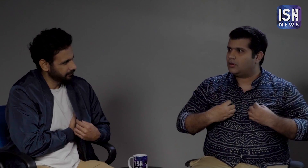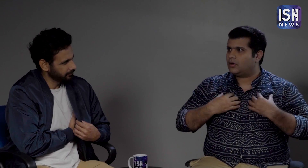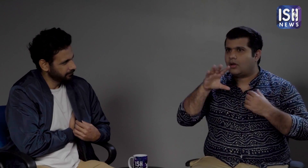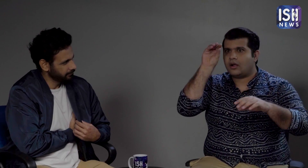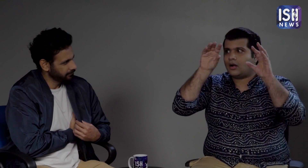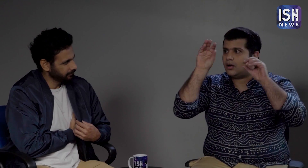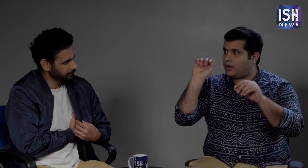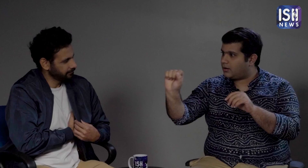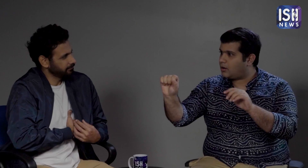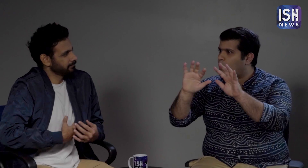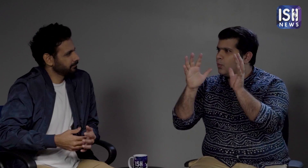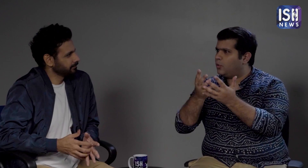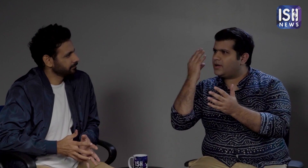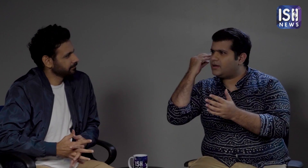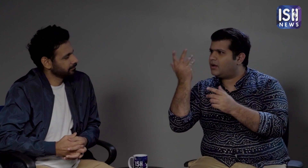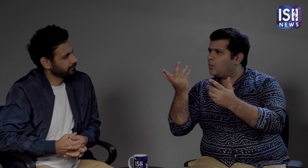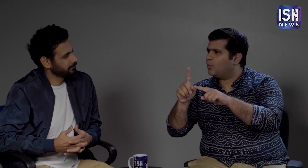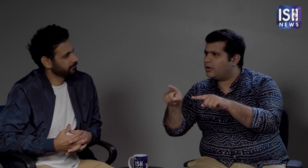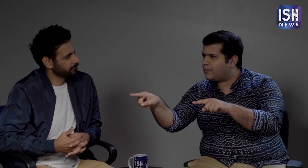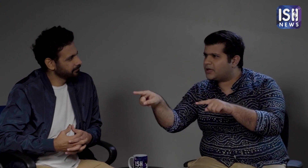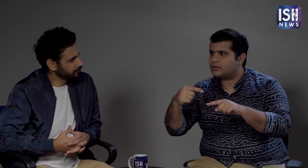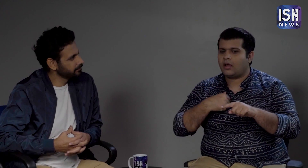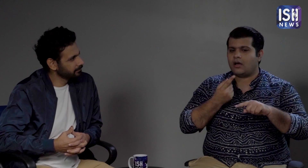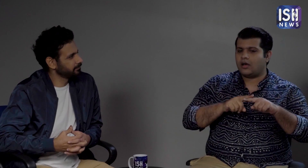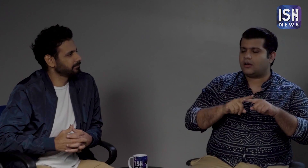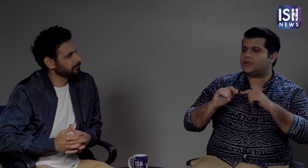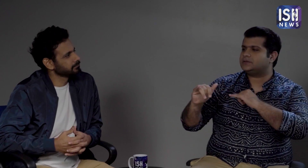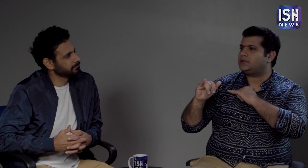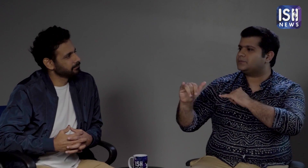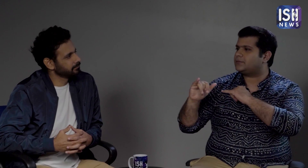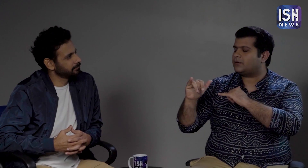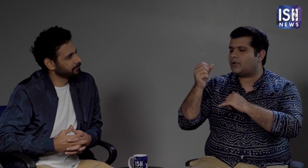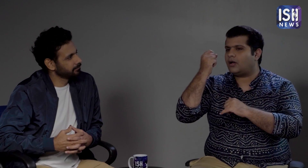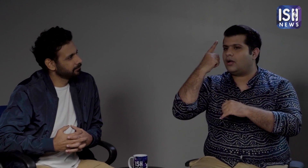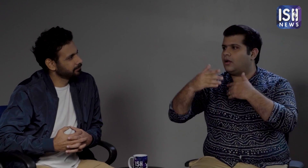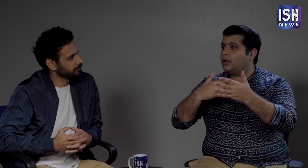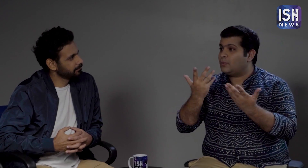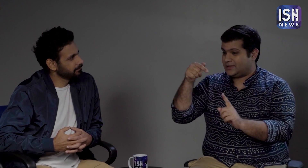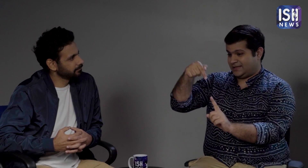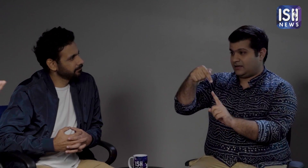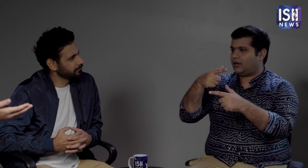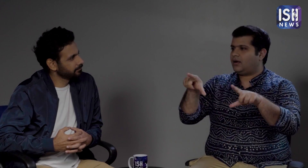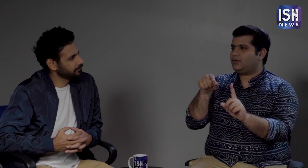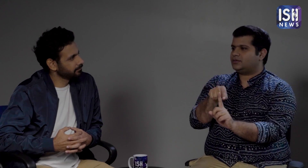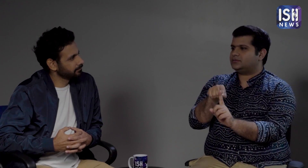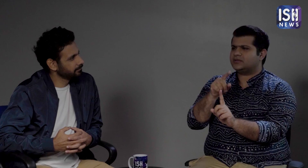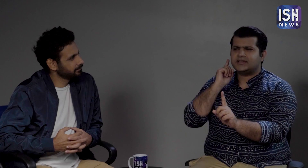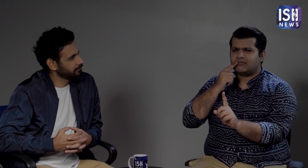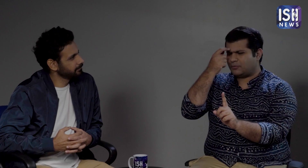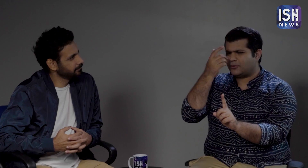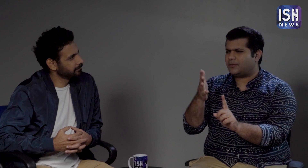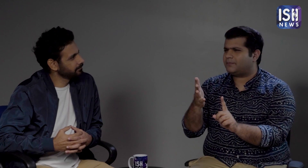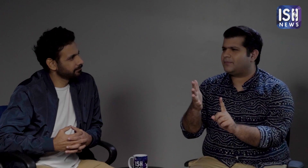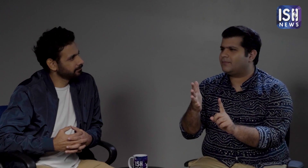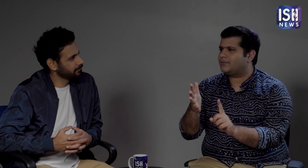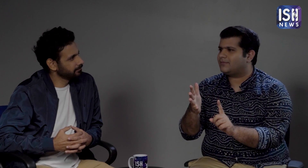है. इंडियन डेफ कम्युनिटी को इतनी सारी चीज़ें सीखने मिल रही है. अच्छा, ये मेरे साथ भी ऐसा हुआ, ये मूवी में भी सेम बता